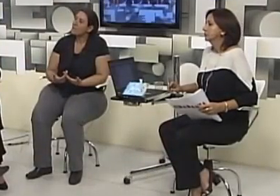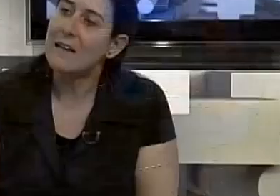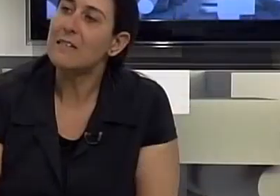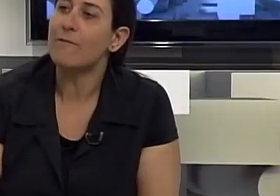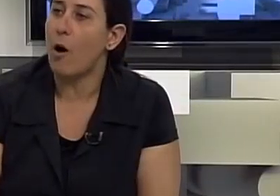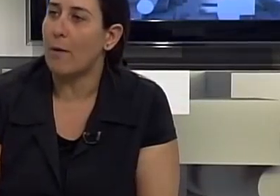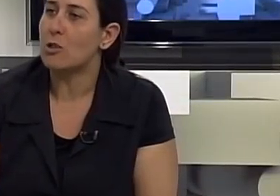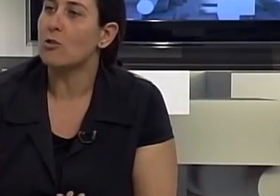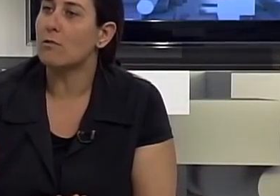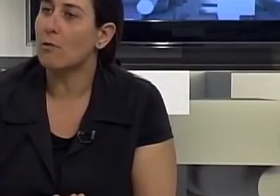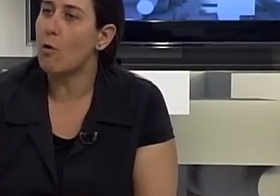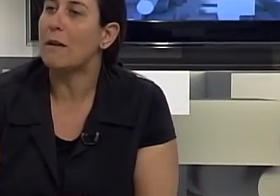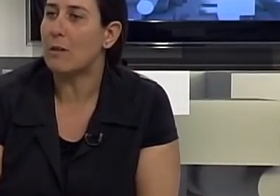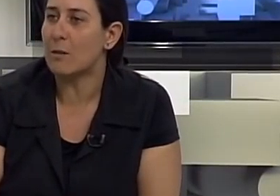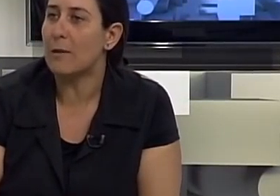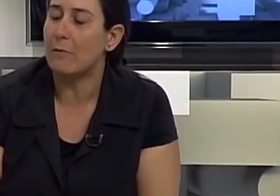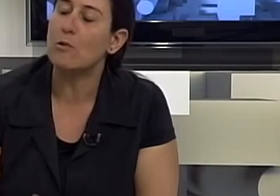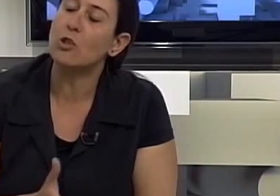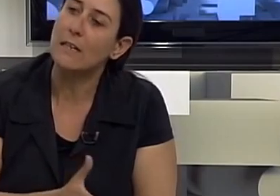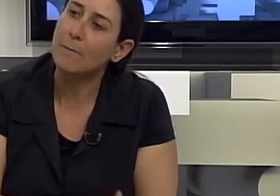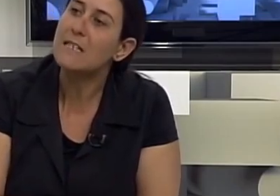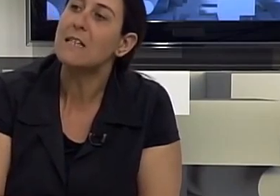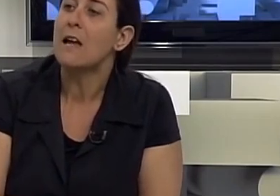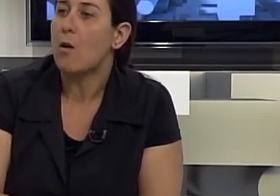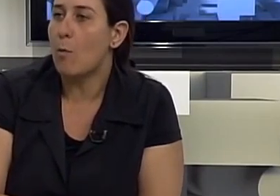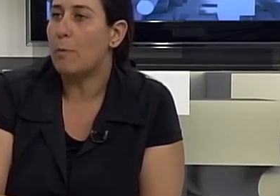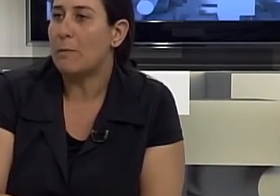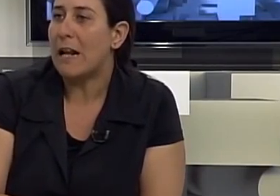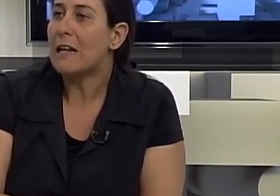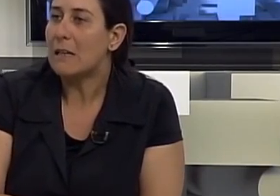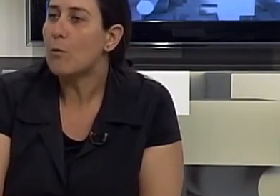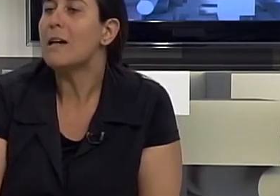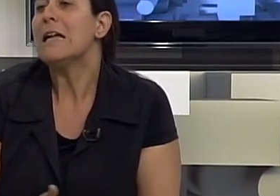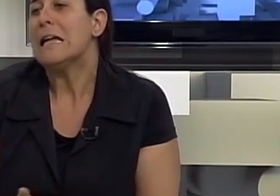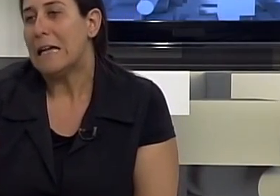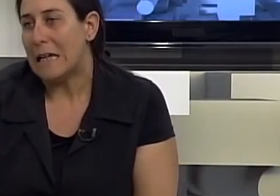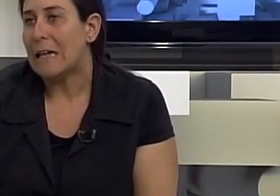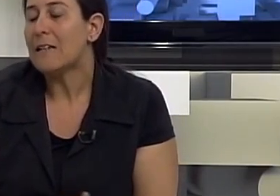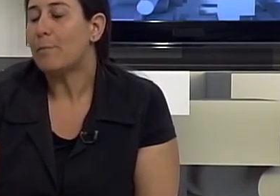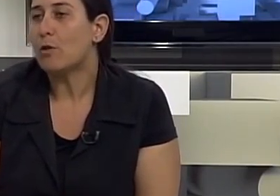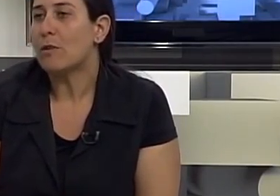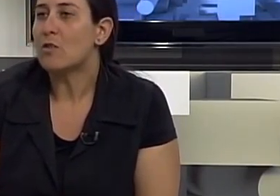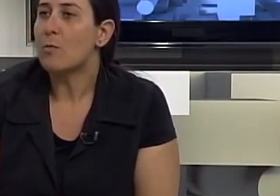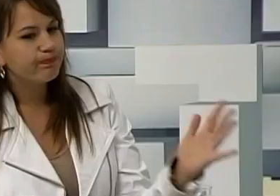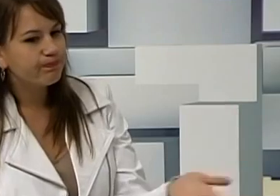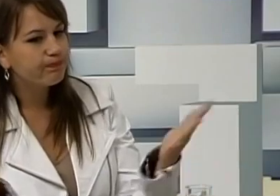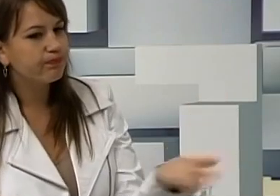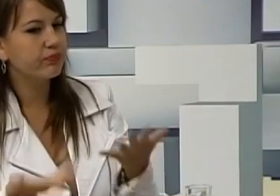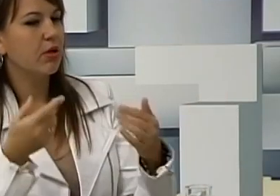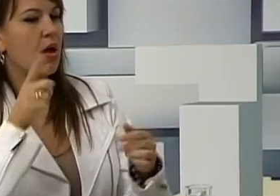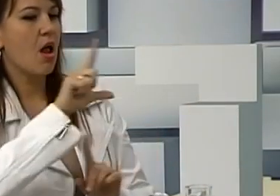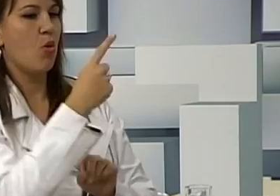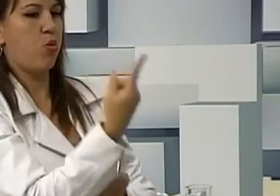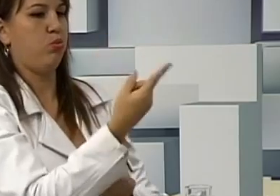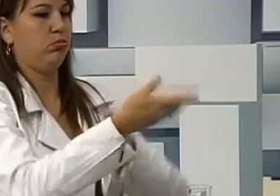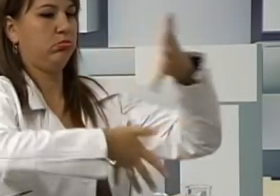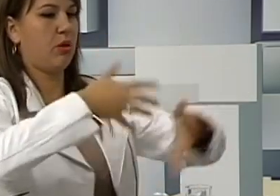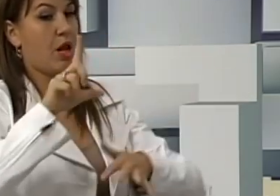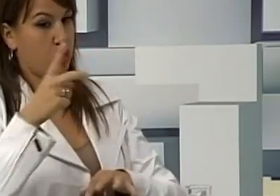acontecesse nesta forma, com uma educação bilíngue, onde Libras como primeira língua e português como segunda língua. O